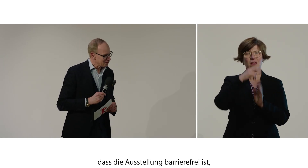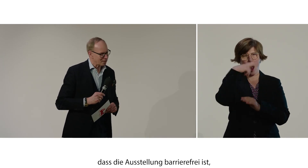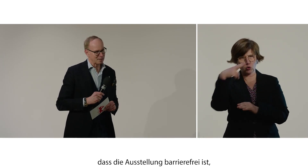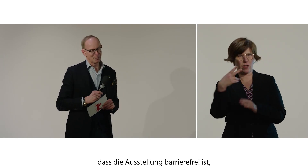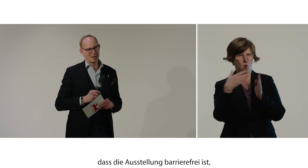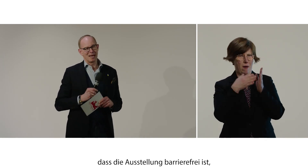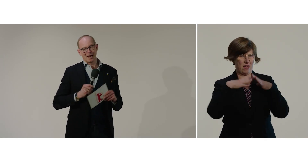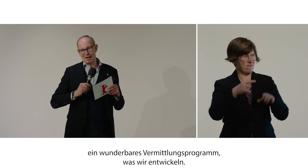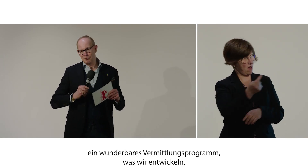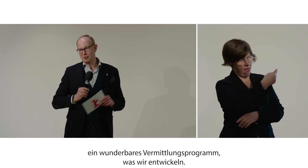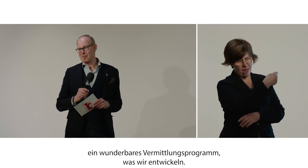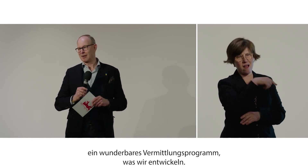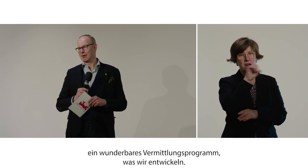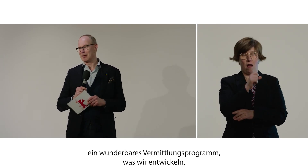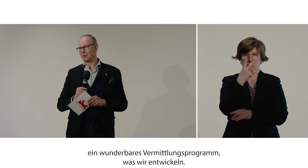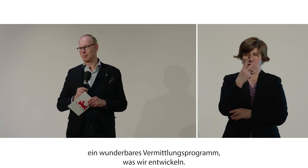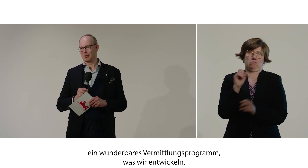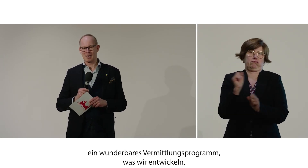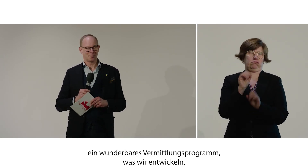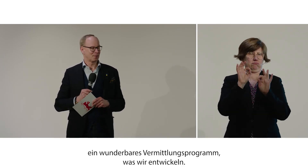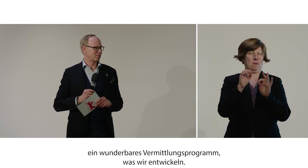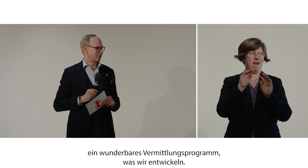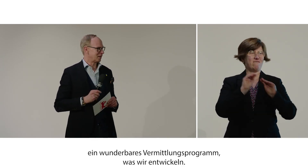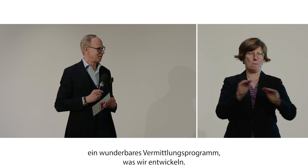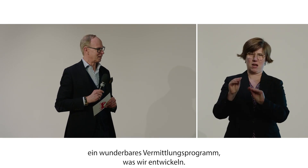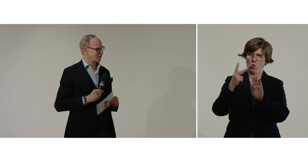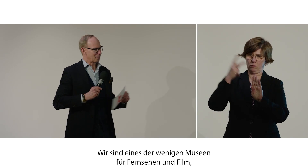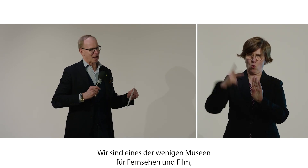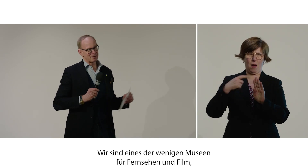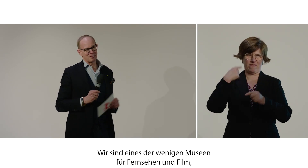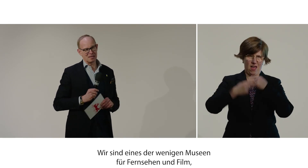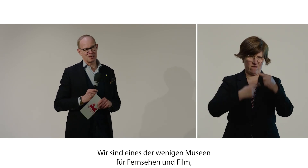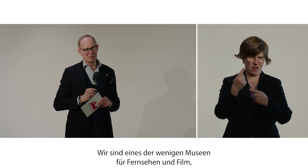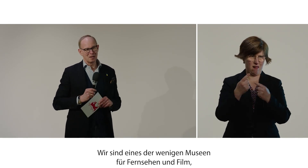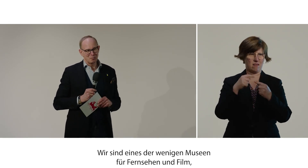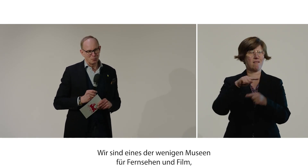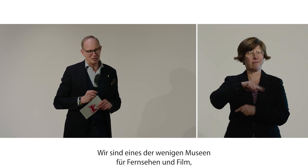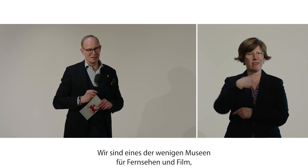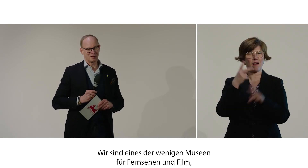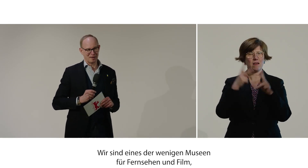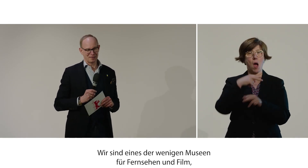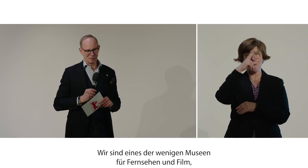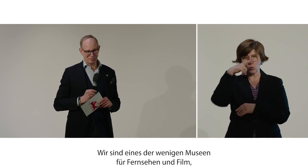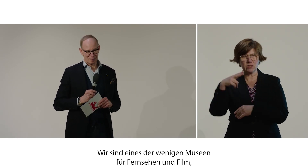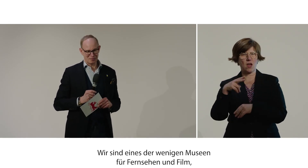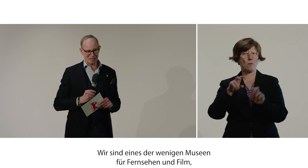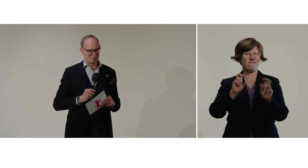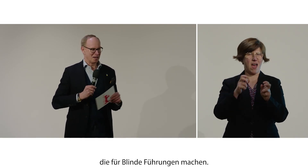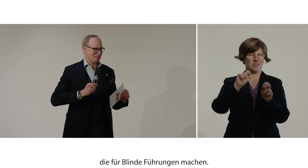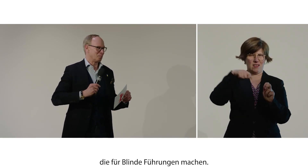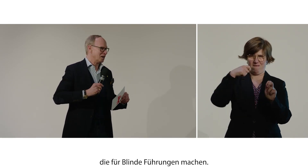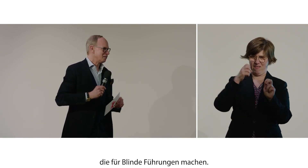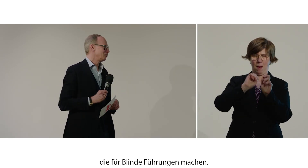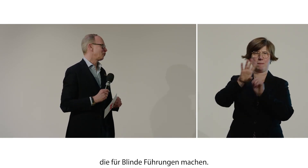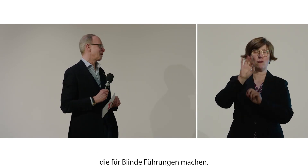barrierefrei. Ein wunderbares Vermittlungsprogramm, was wir entwickeln. sind eines der wenigen Museen für Fernsehen und Filme, die